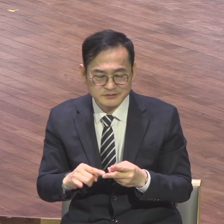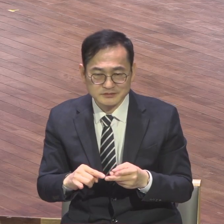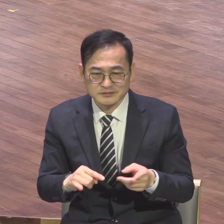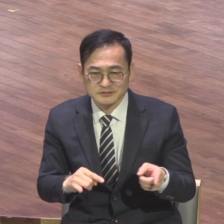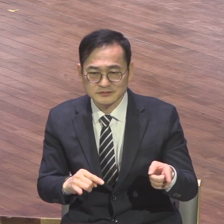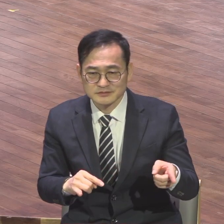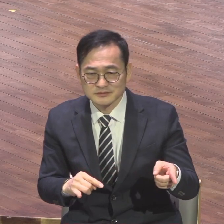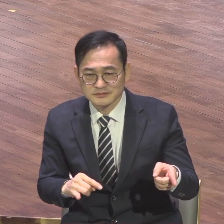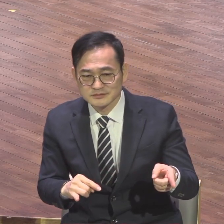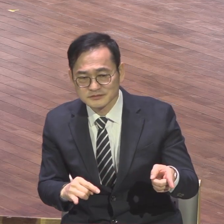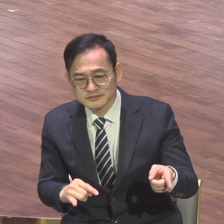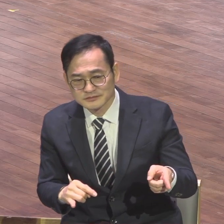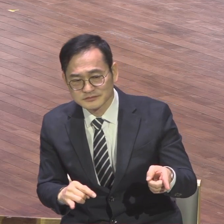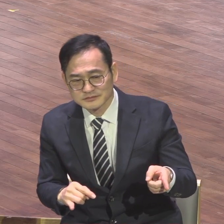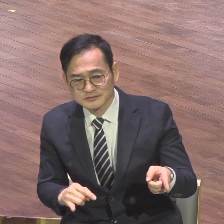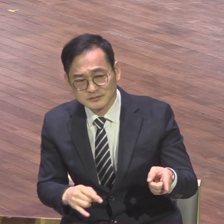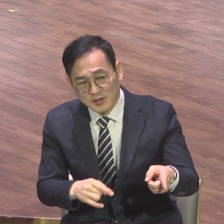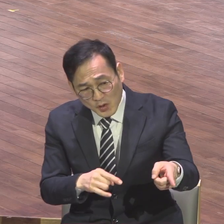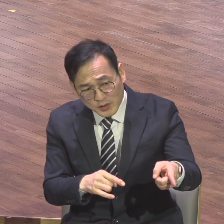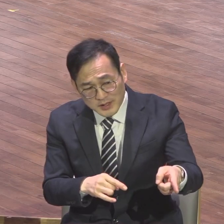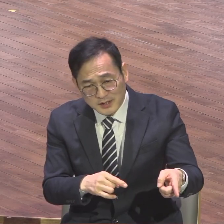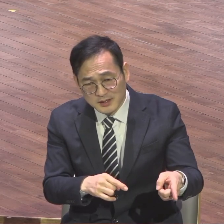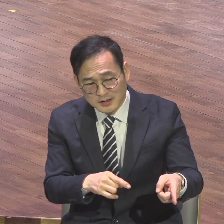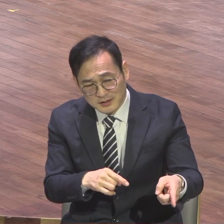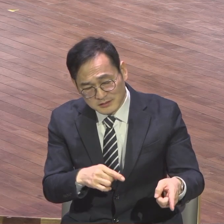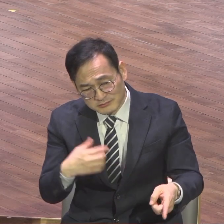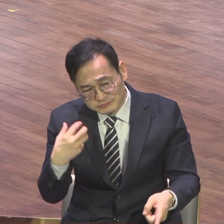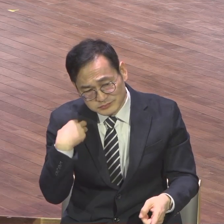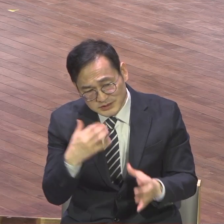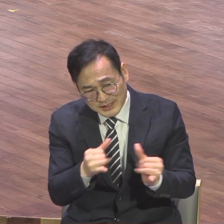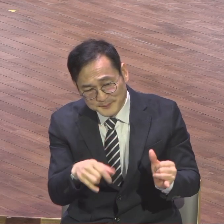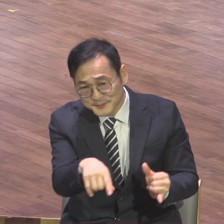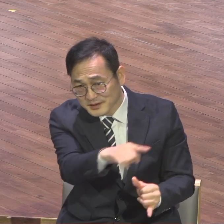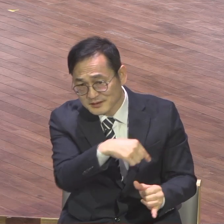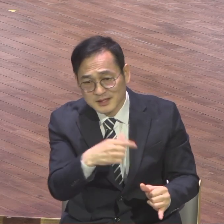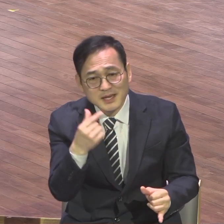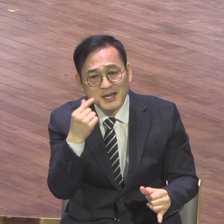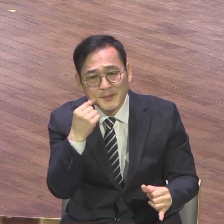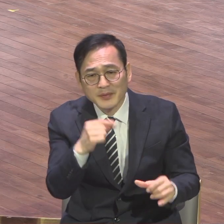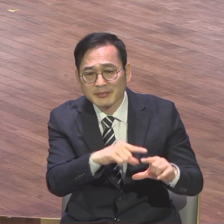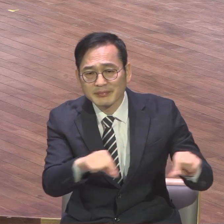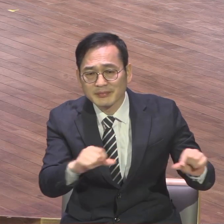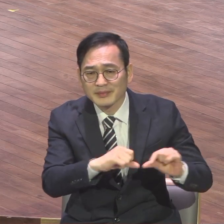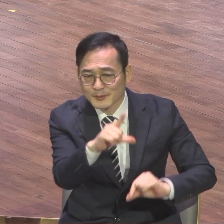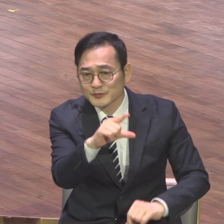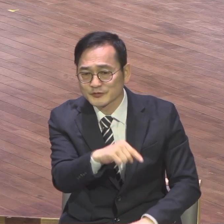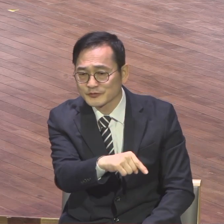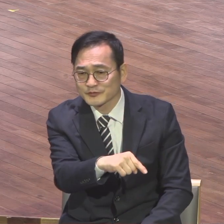사람들. 보세요. 그 봄 순서지 보세요. 한국 사람 한두 밖에, 전부 일본 사람들.